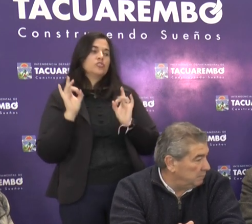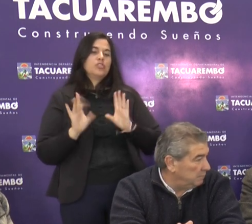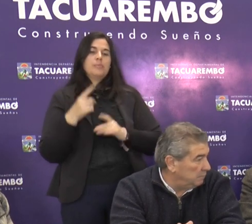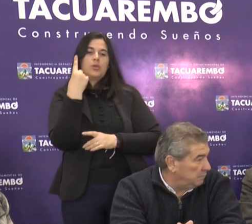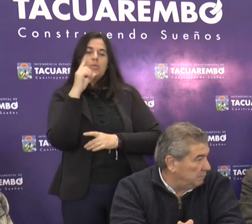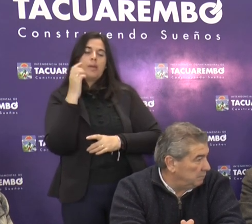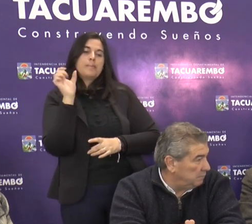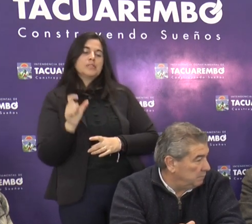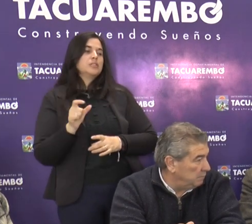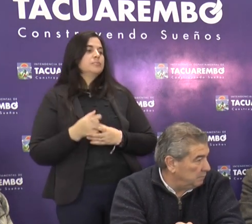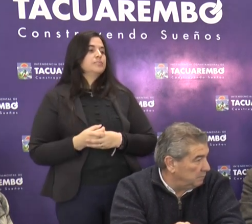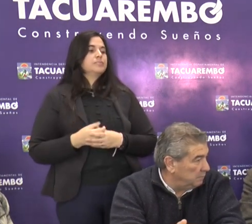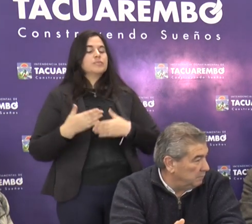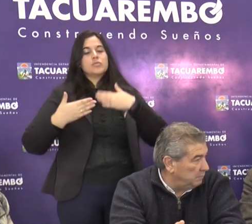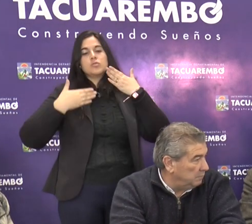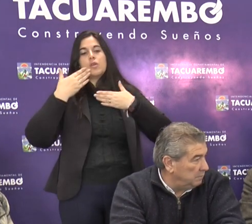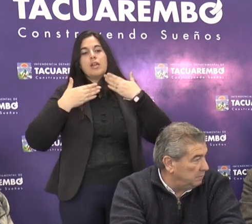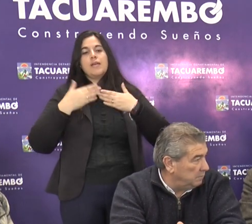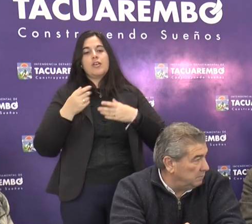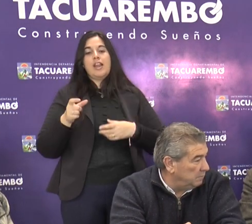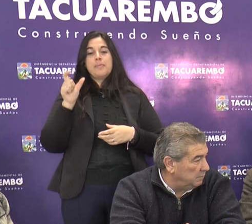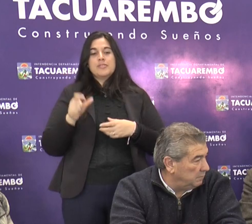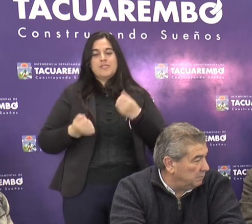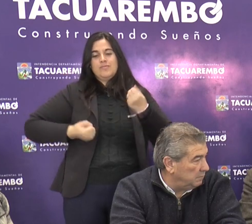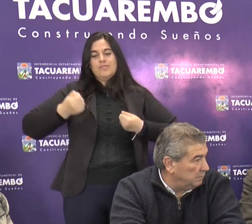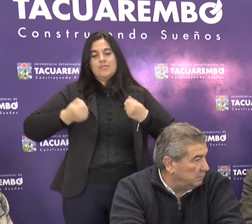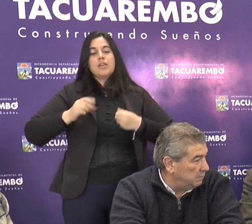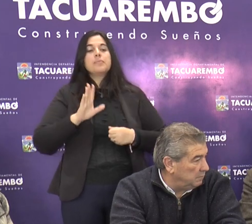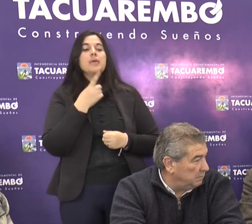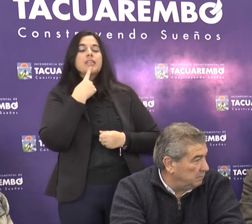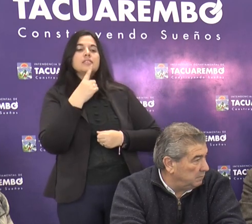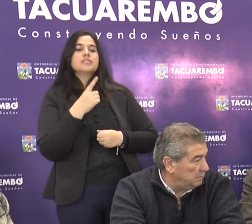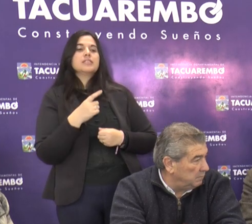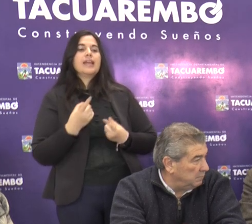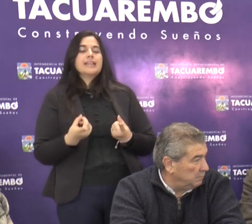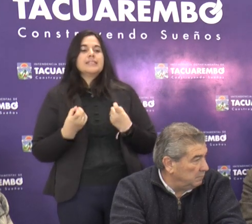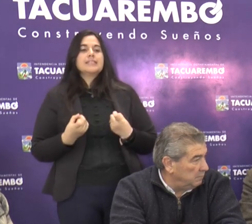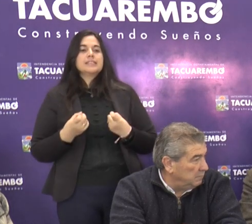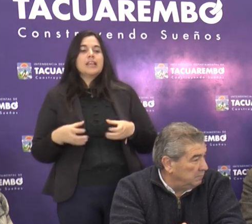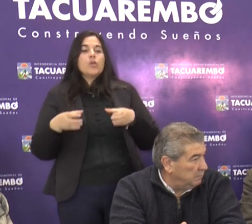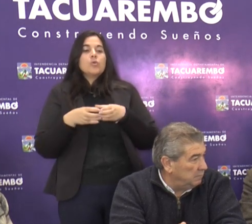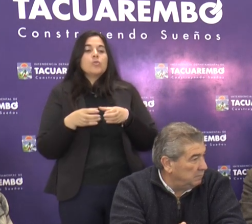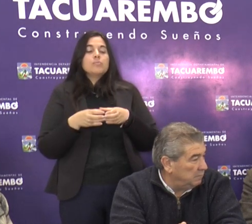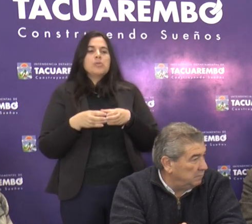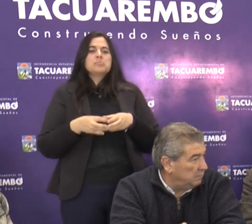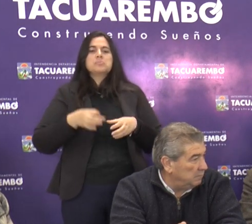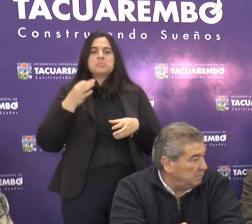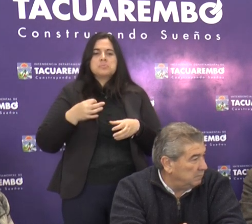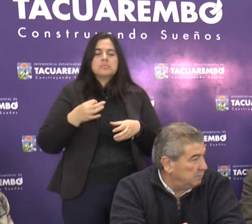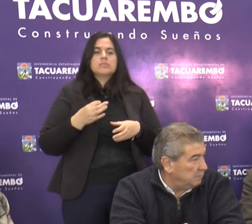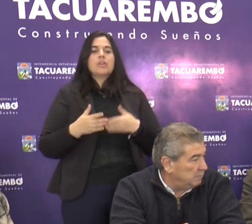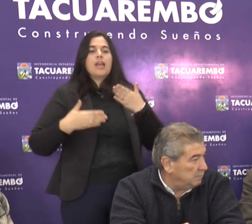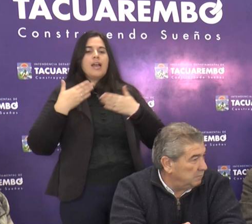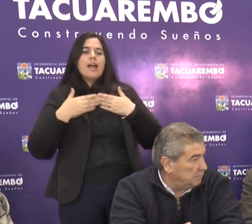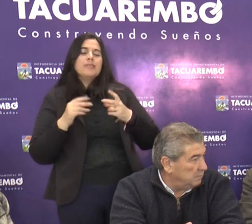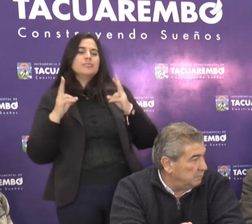lo hablaba cuando venía con la parte con mi chofer, era el tema de la necesidad de que las comisiones funcionen. Porque yo recuerdo que había un dirigente